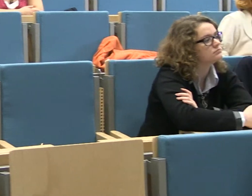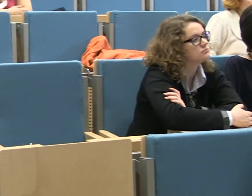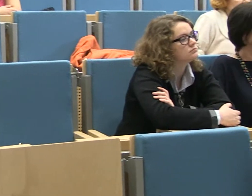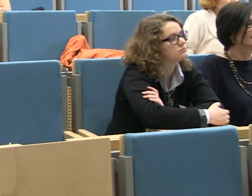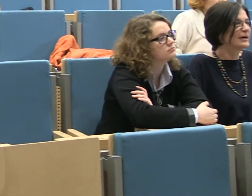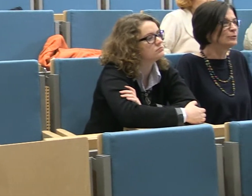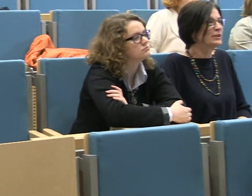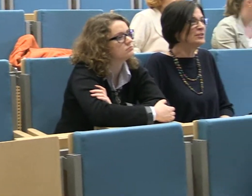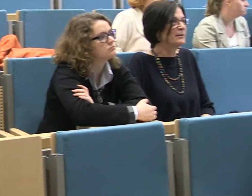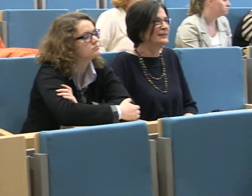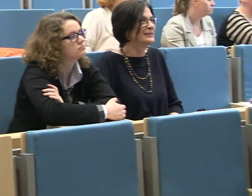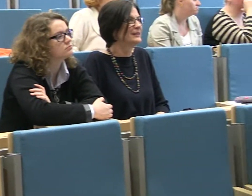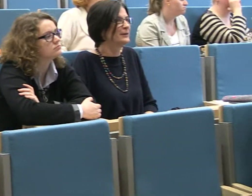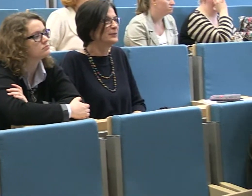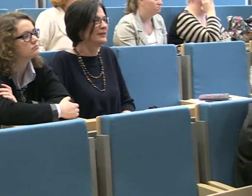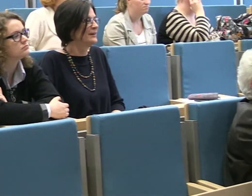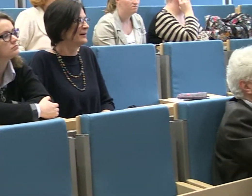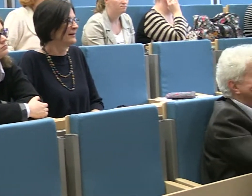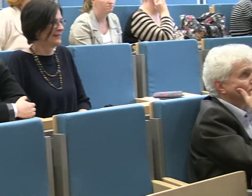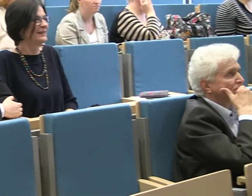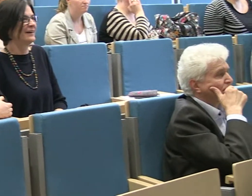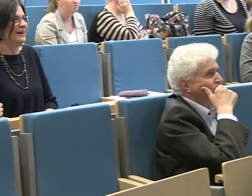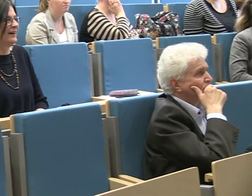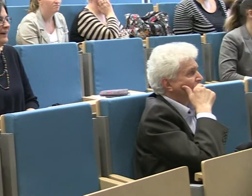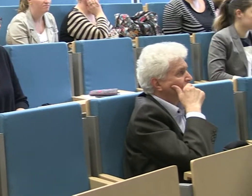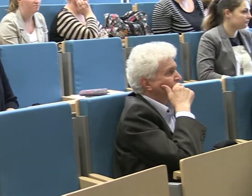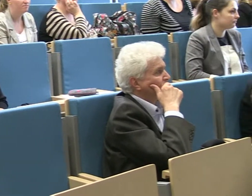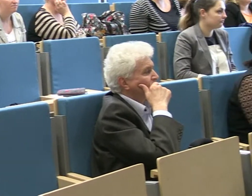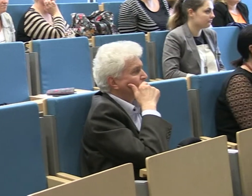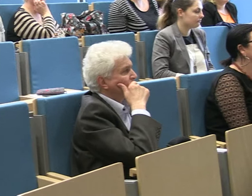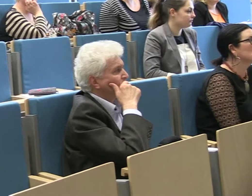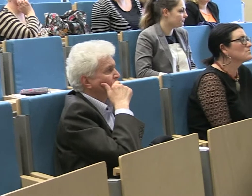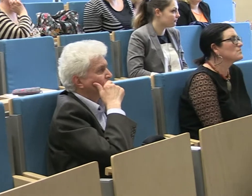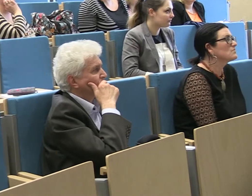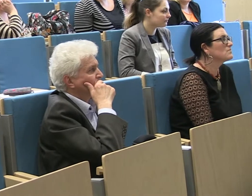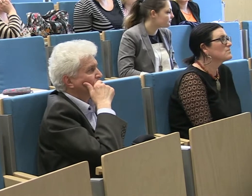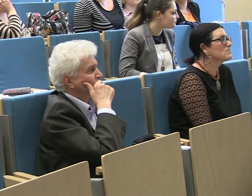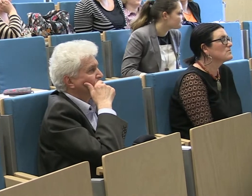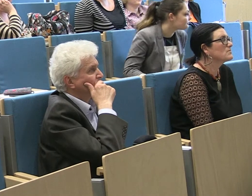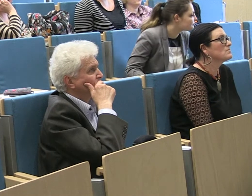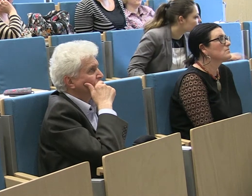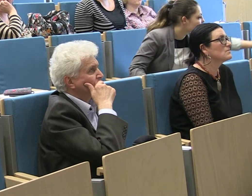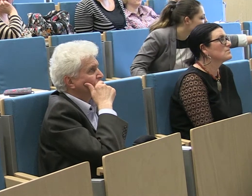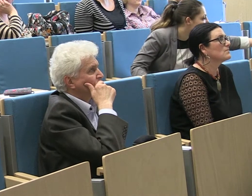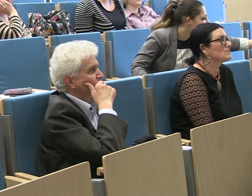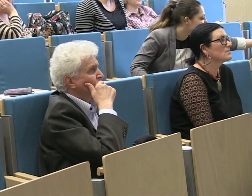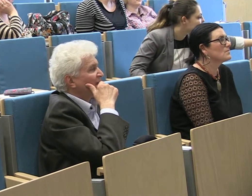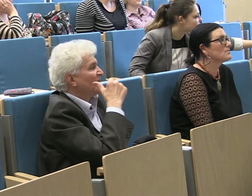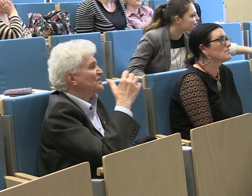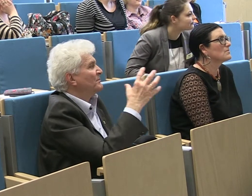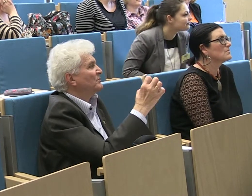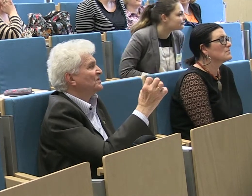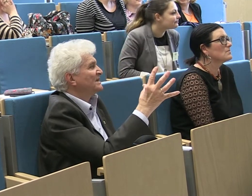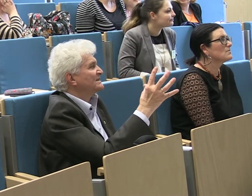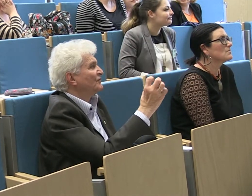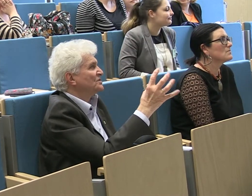jest. Ale tutaj nie. Tutaj akurat nie ma, ale jest. To jest fragment, bo mówię 40, aż mamy tych.